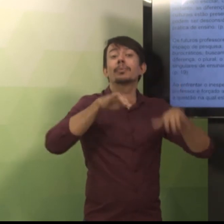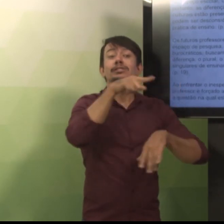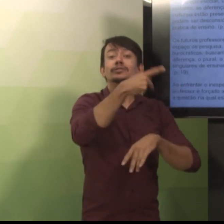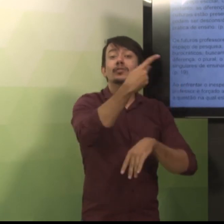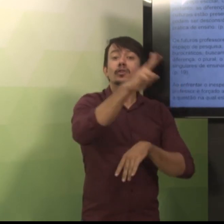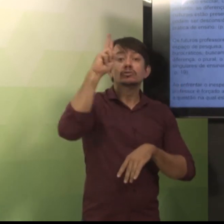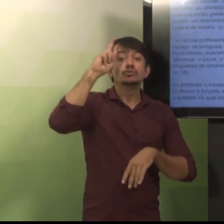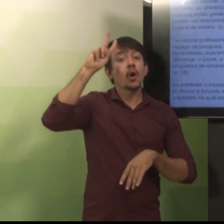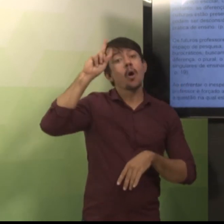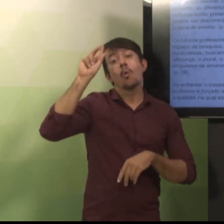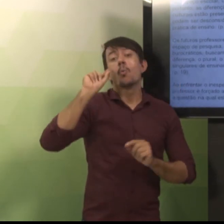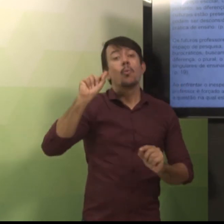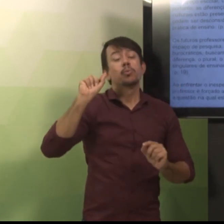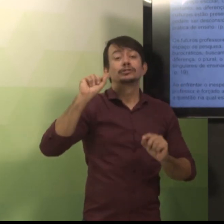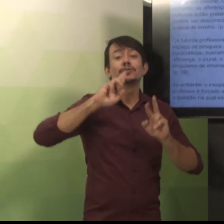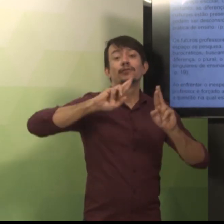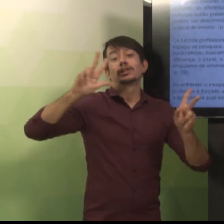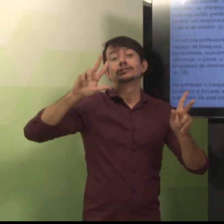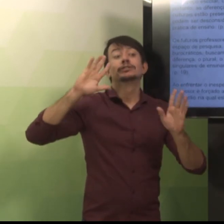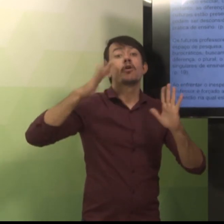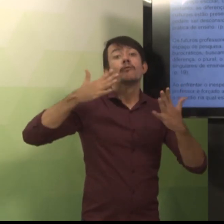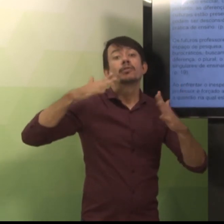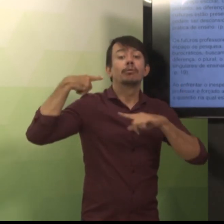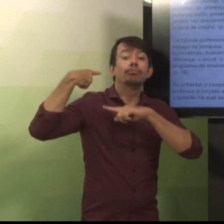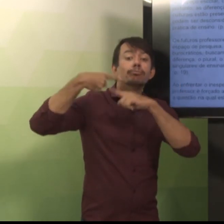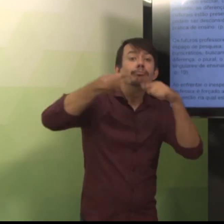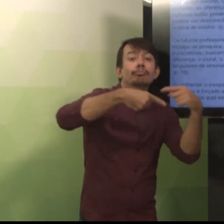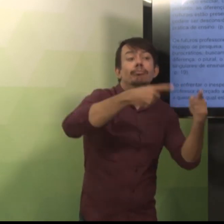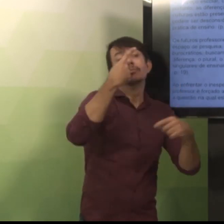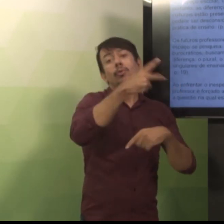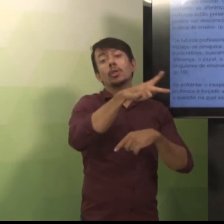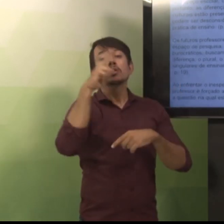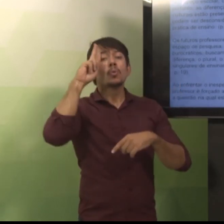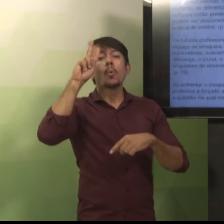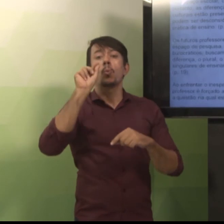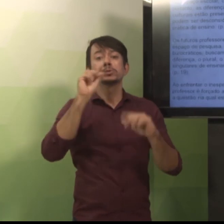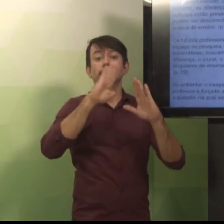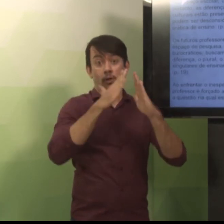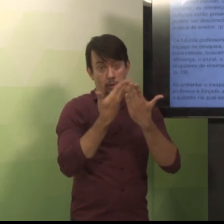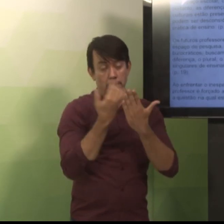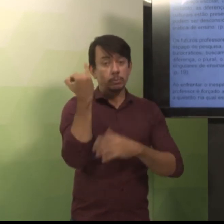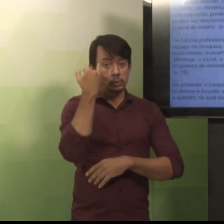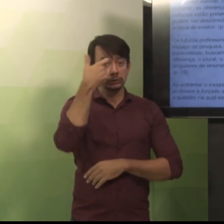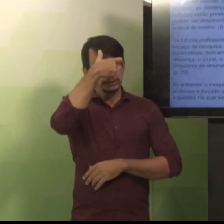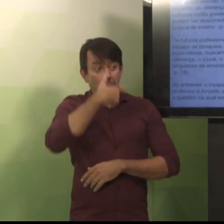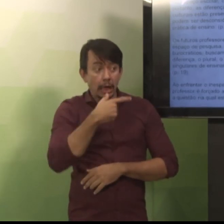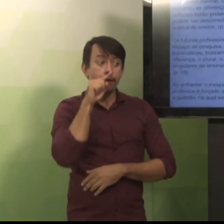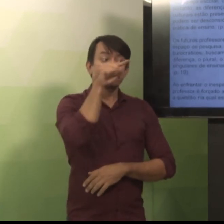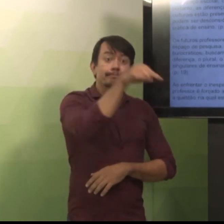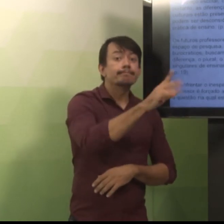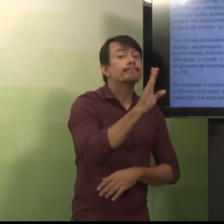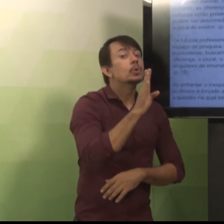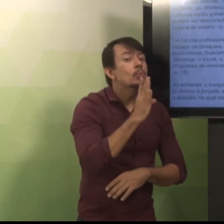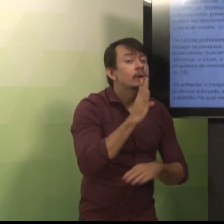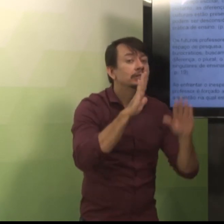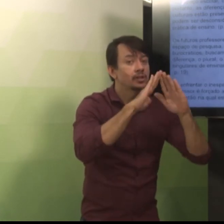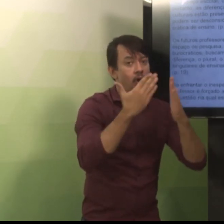Por quê? A identidade vai depender do contexto histórico. Então, por isso é importante conhecer a história, conhecer a